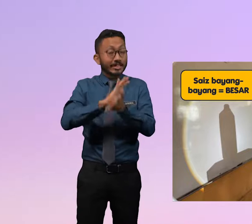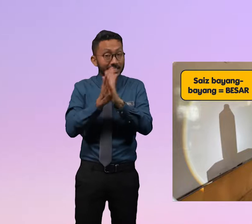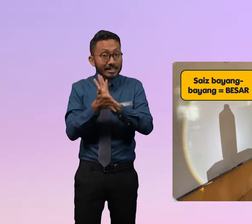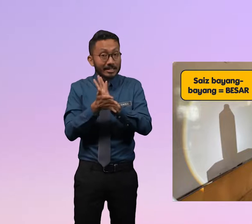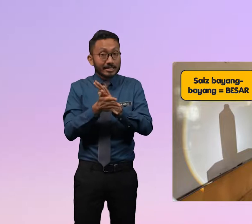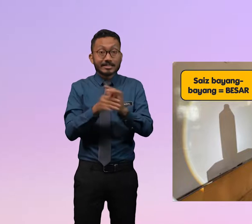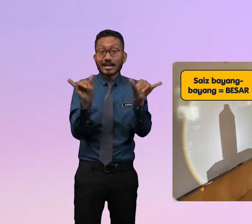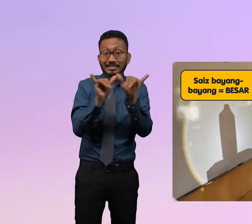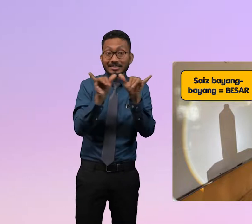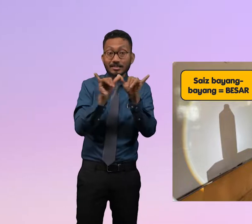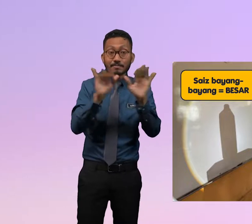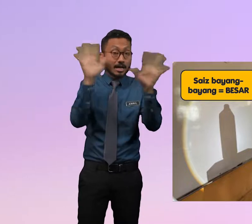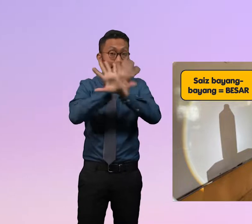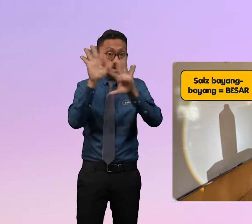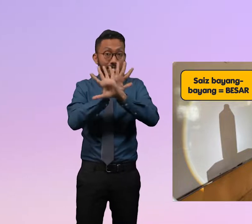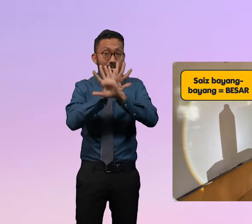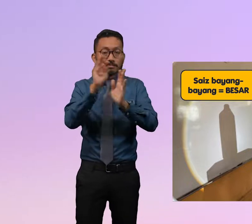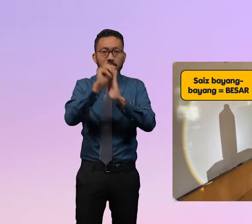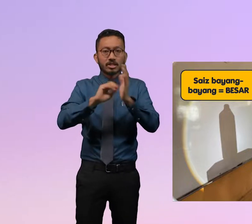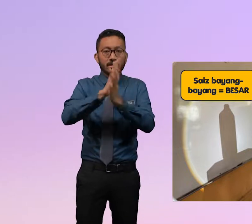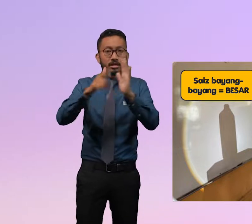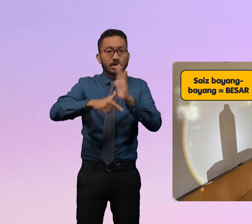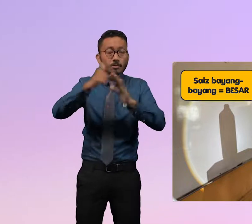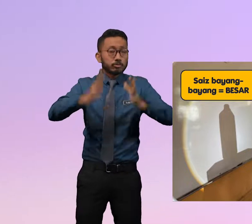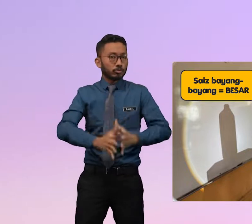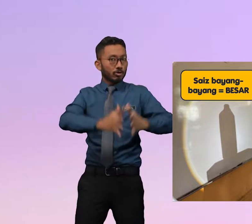Jadi, saya bayar-bayar menjadi lebih putong.